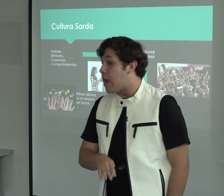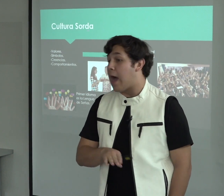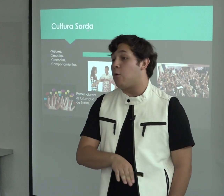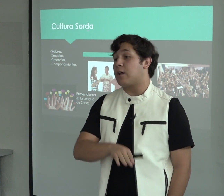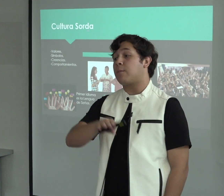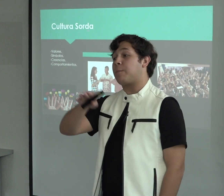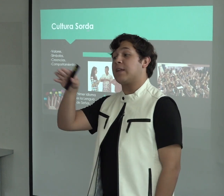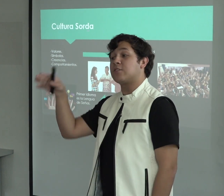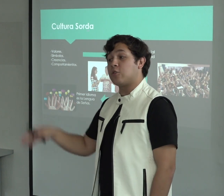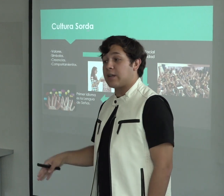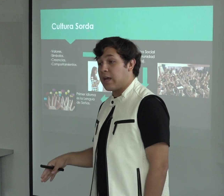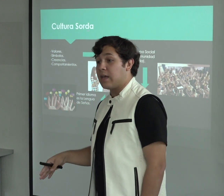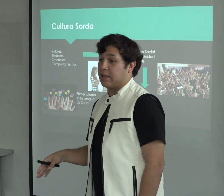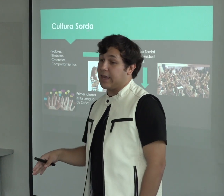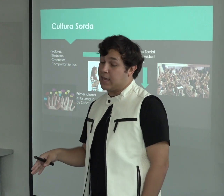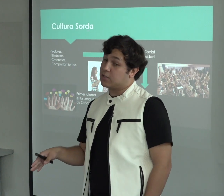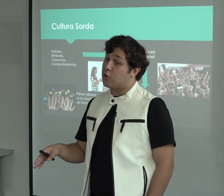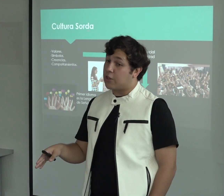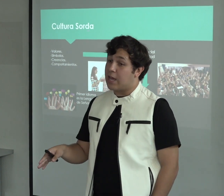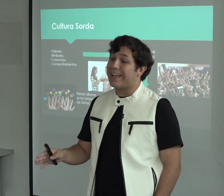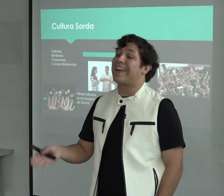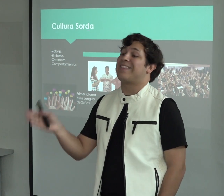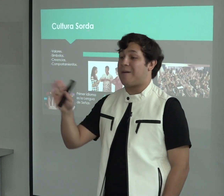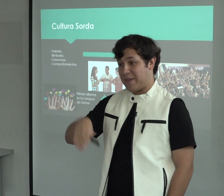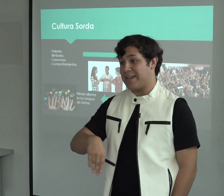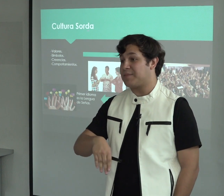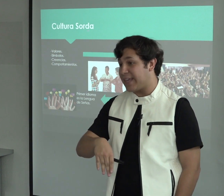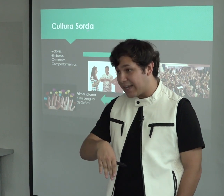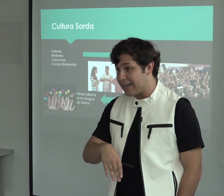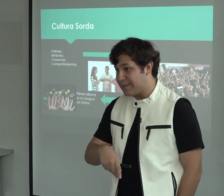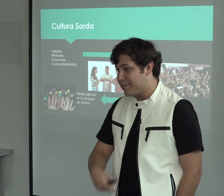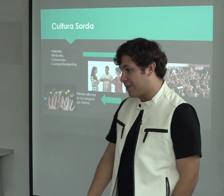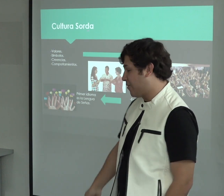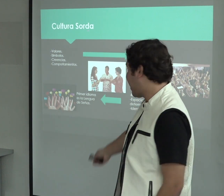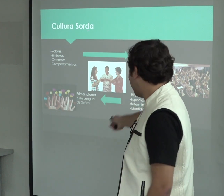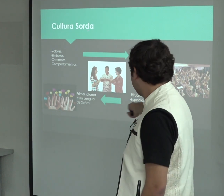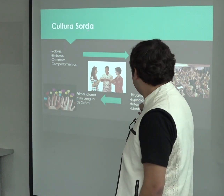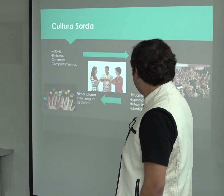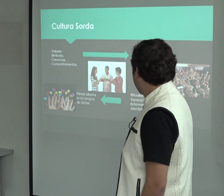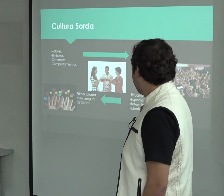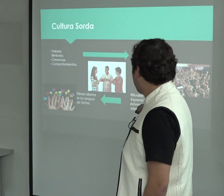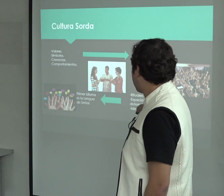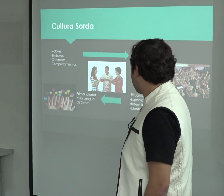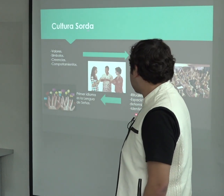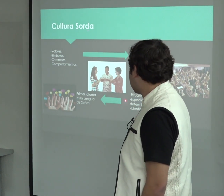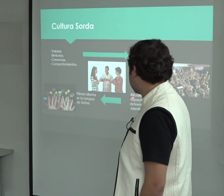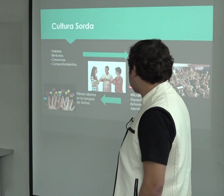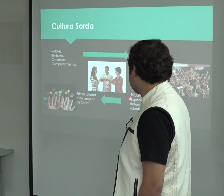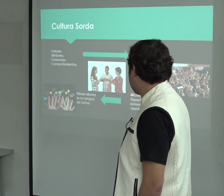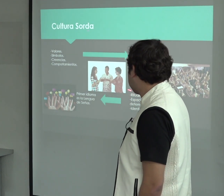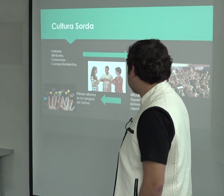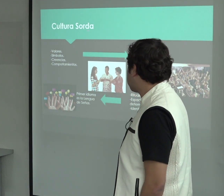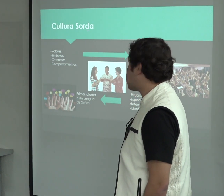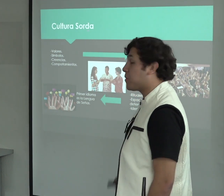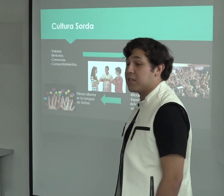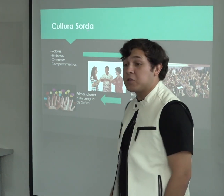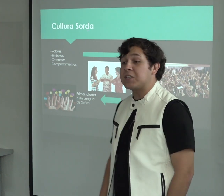a una persona que es sorda que también es mexicana, ¿ok? Una de esas son los rituales